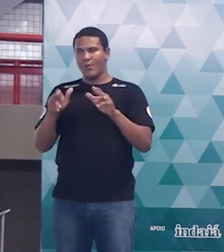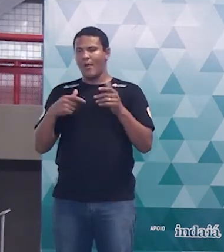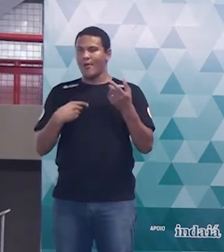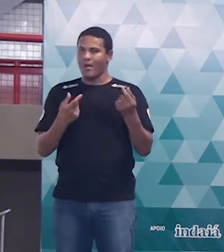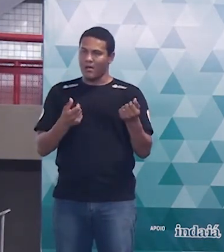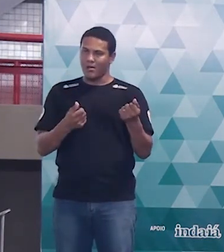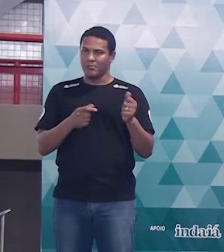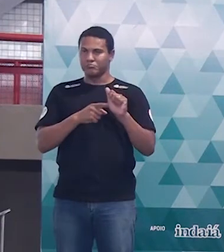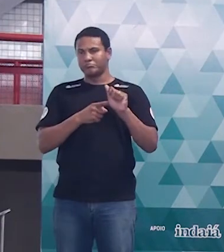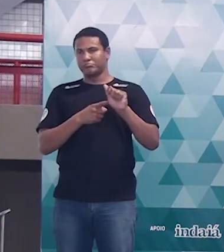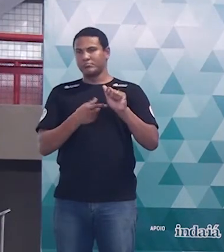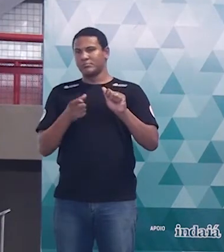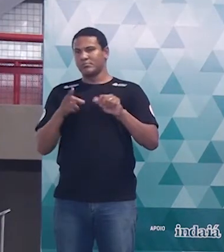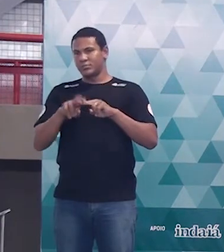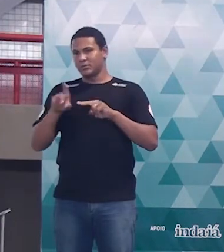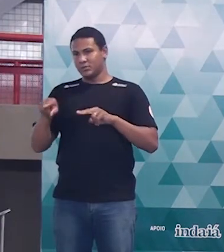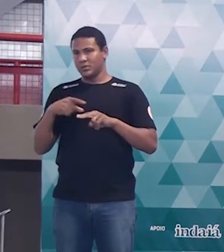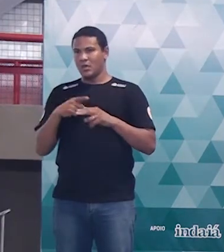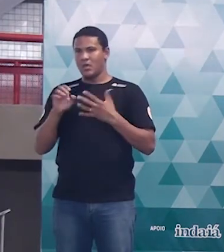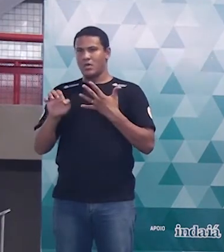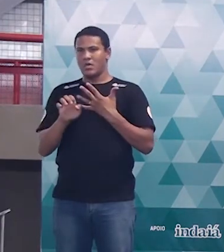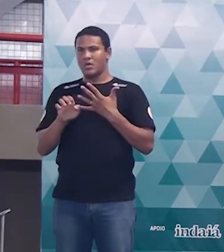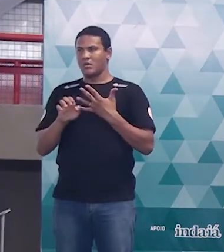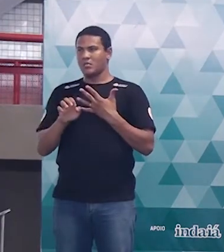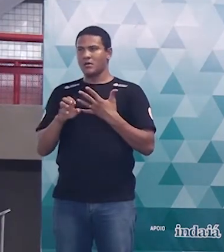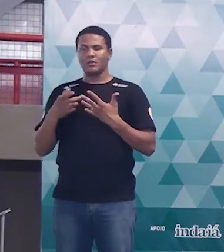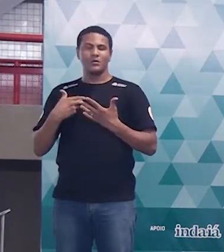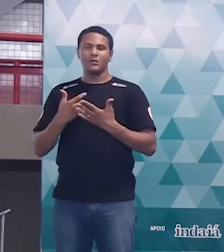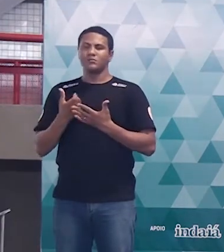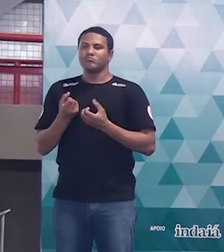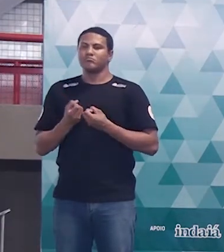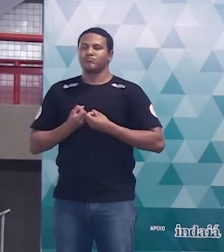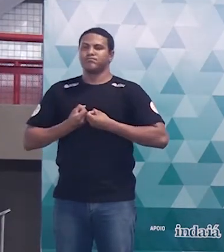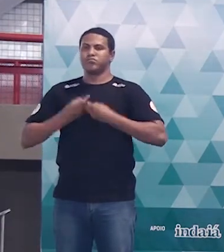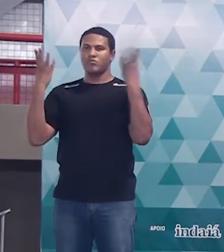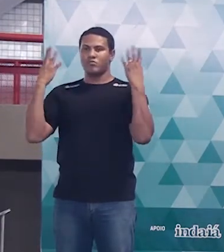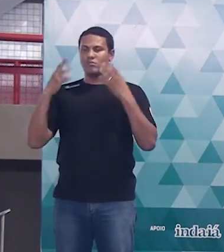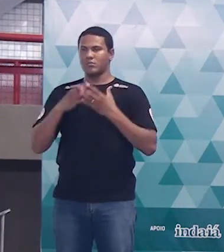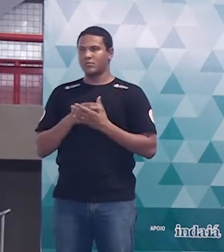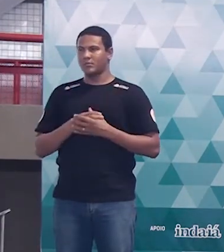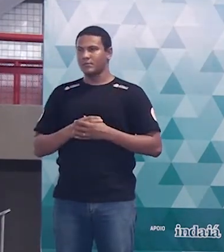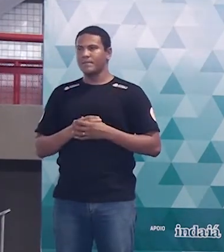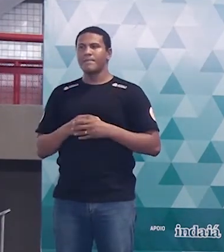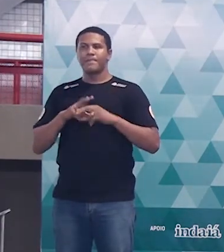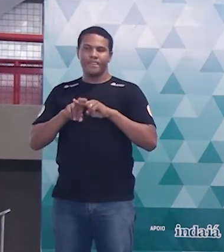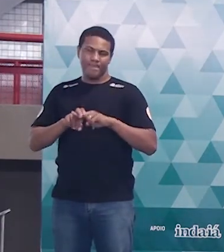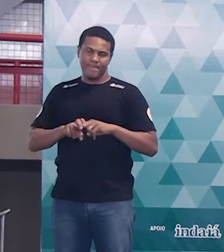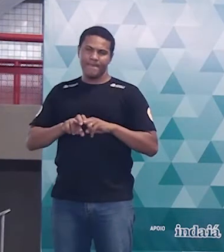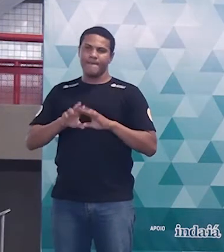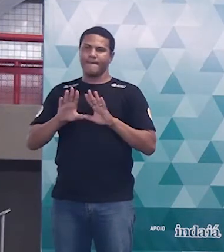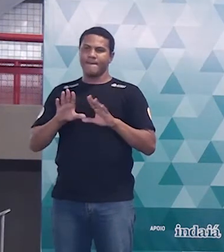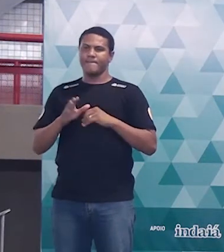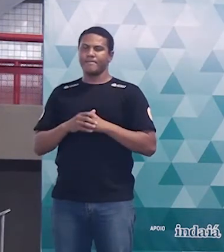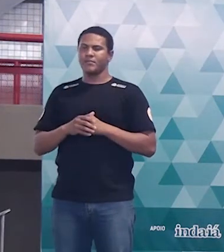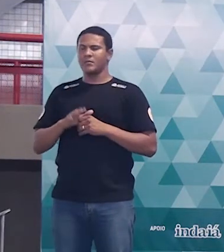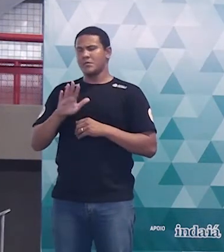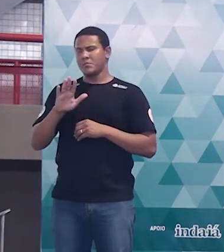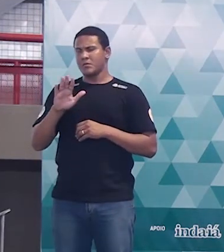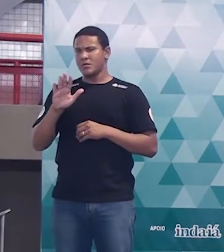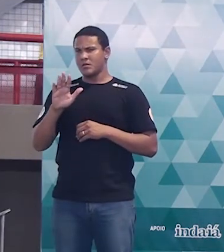E. Temos infinitos pontos. Porém, com quantos pontos eu